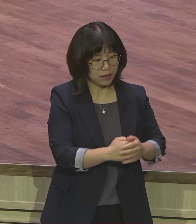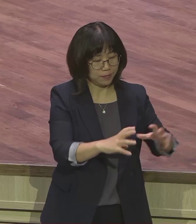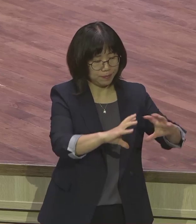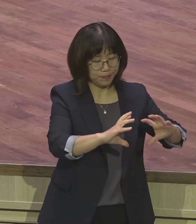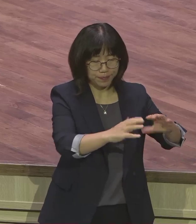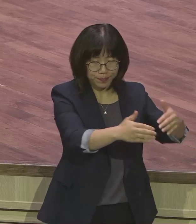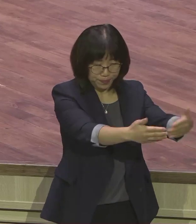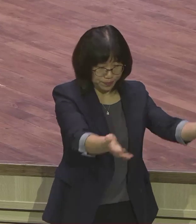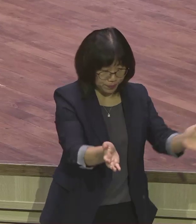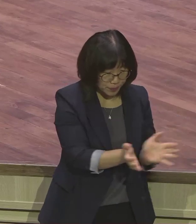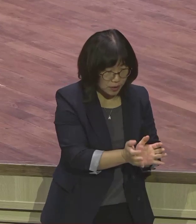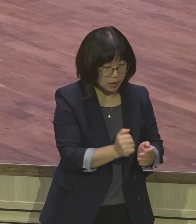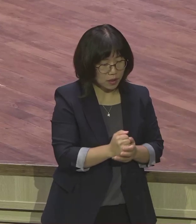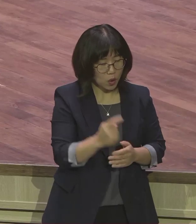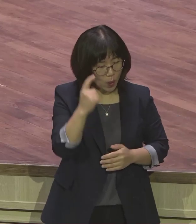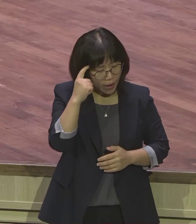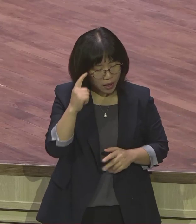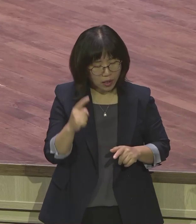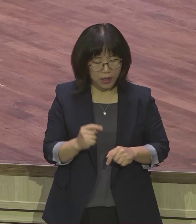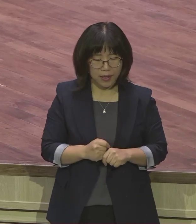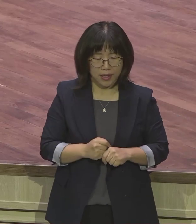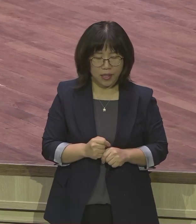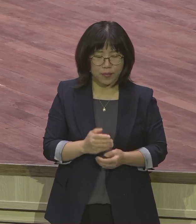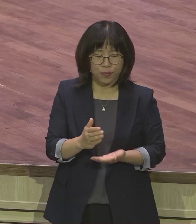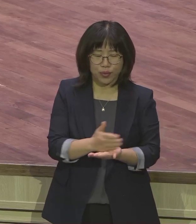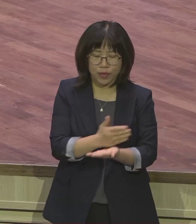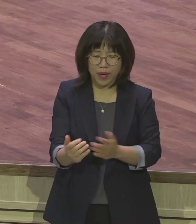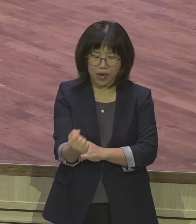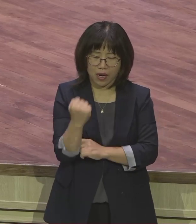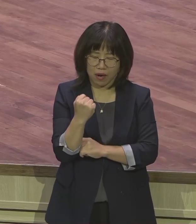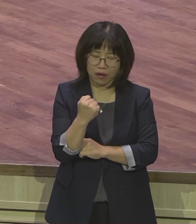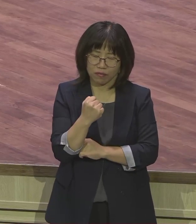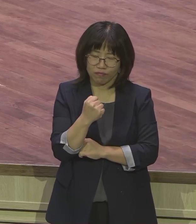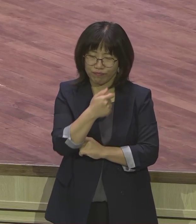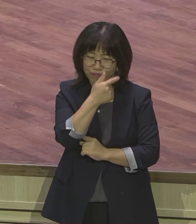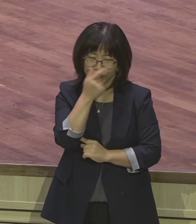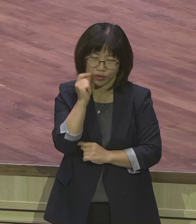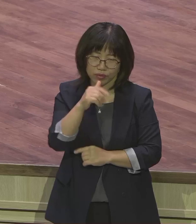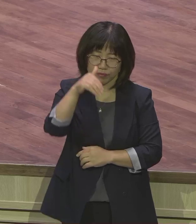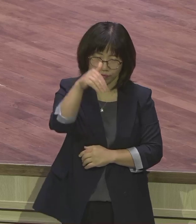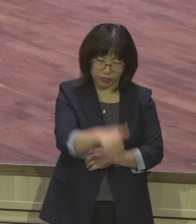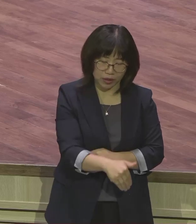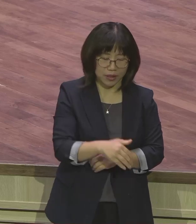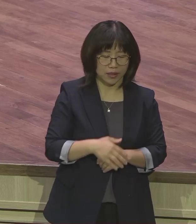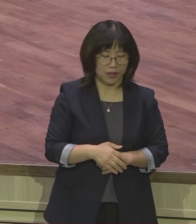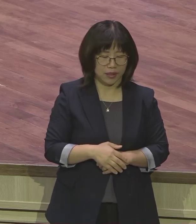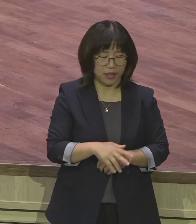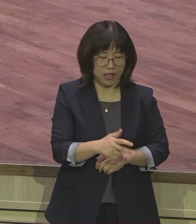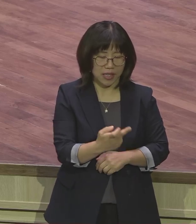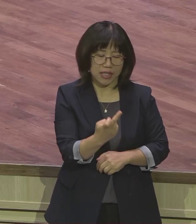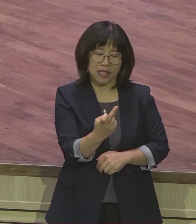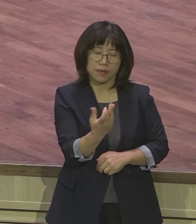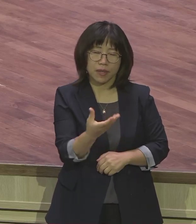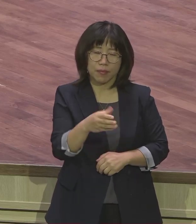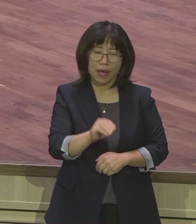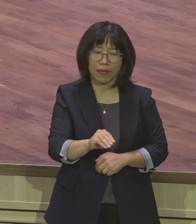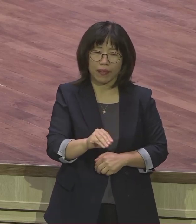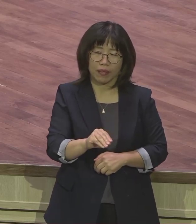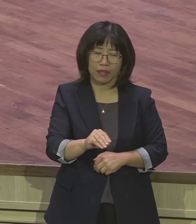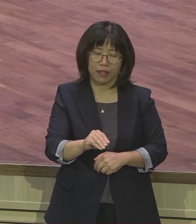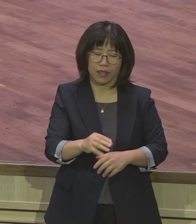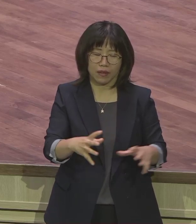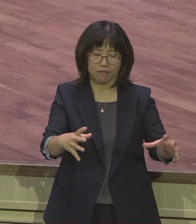좌우를 분변하지 못하는 사람이 12만 명이나 있고